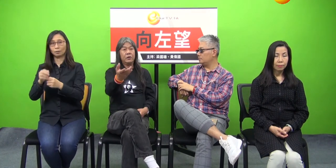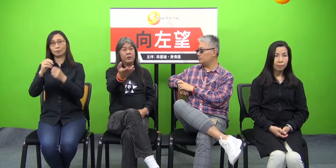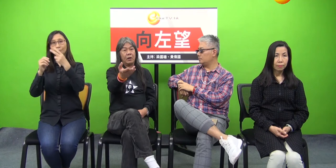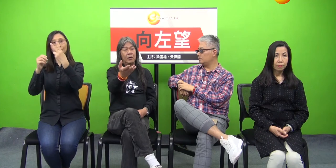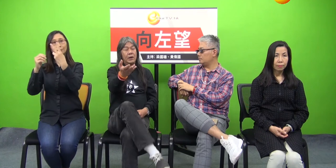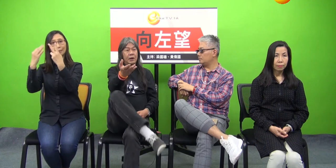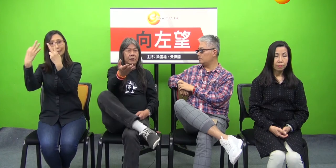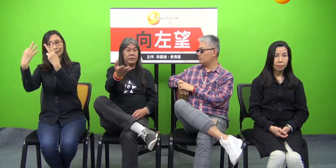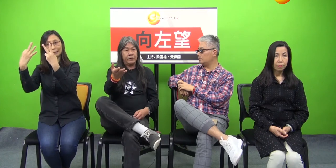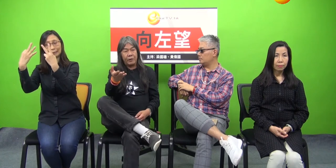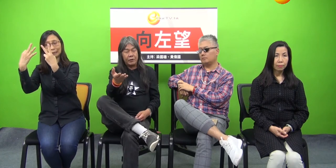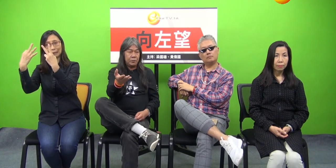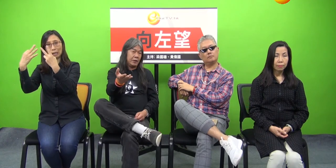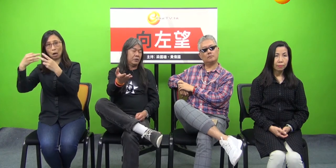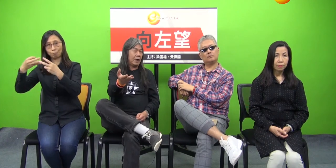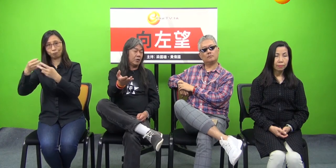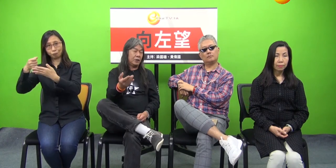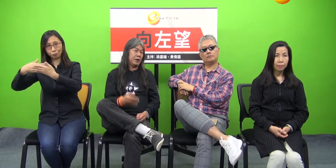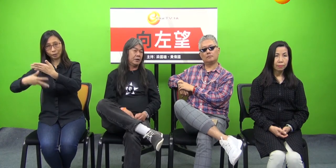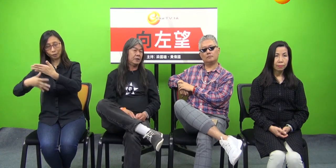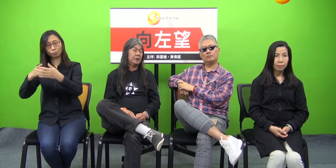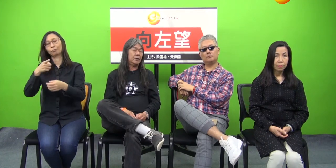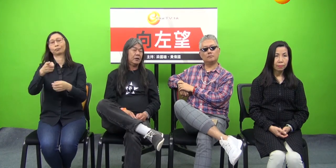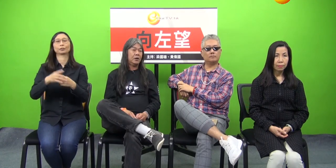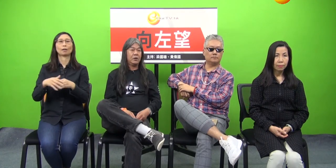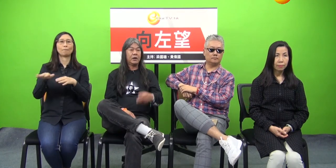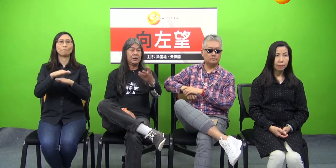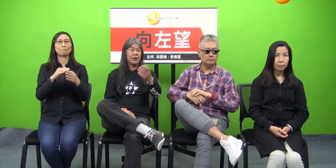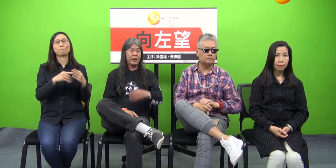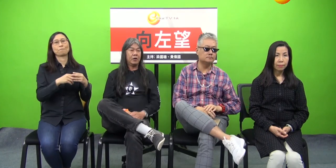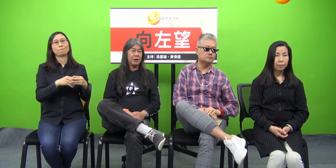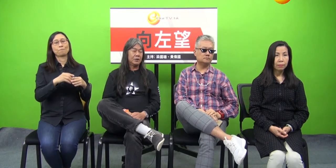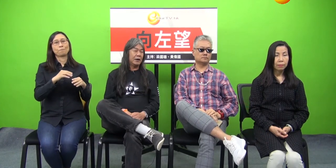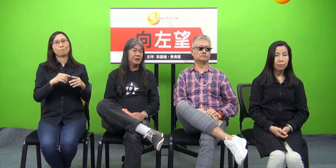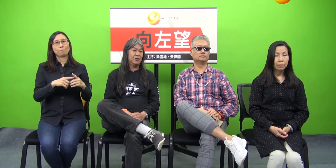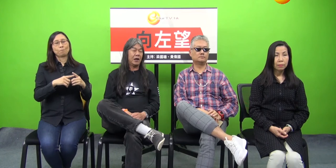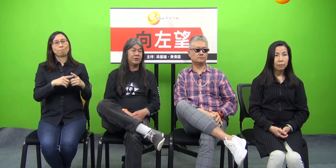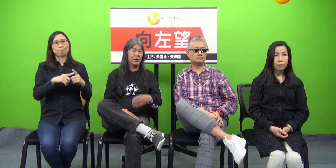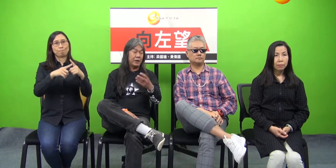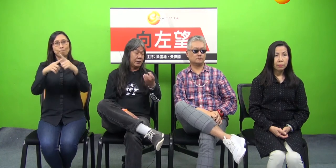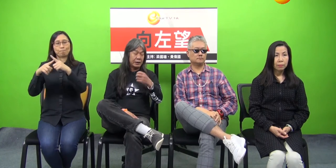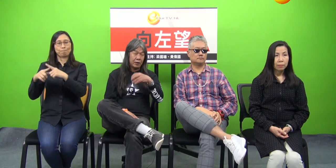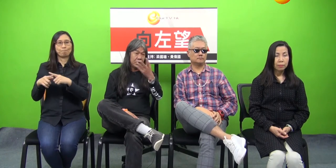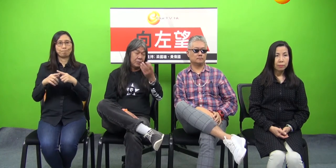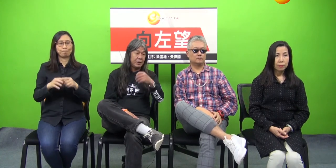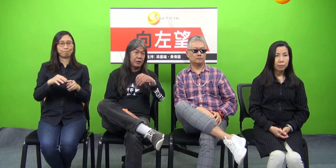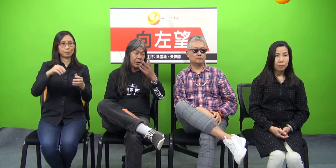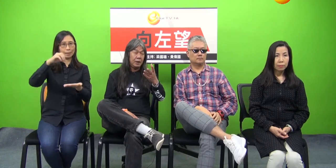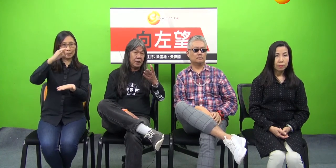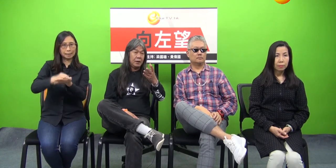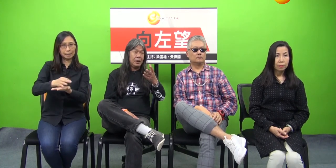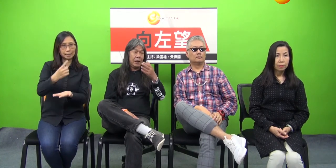果嗱，我講簡單，即係泛民主派都要打一個問題嘅。如果你覺得一地兩檢要大事去搞，即係其實一地兩檢係咩？就